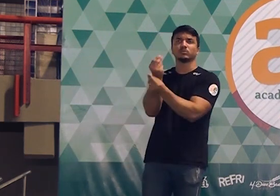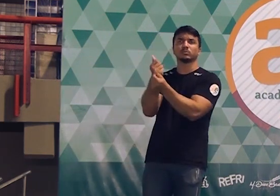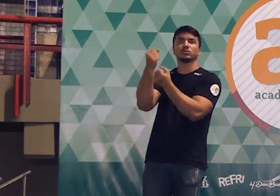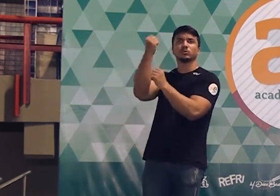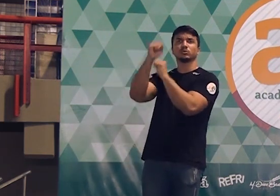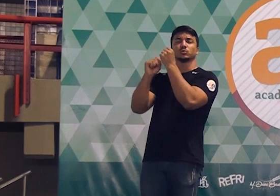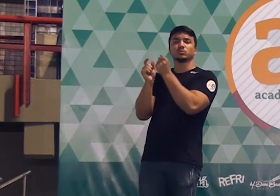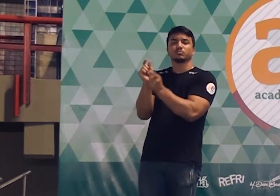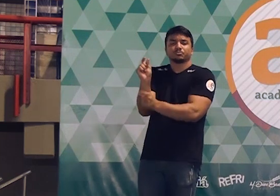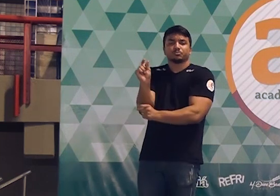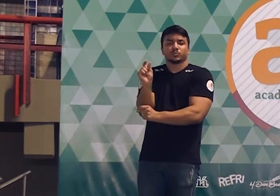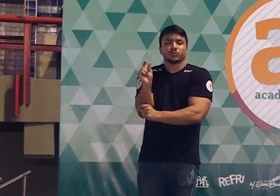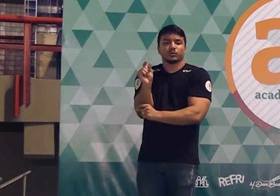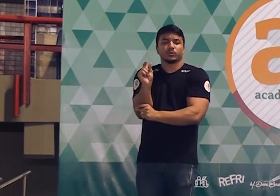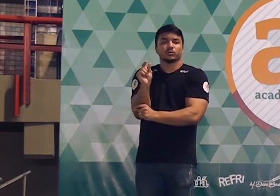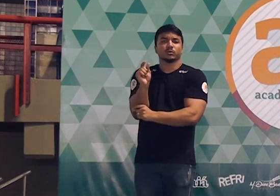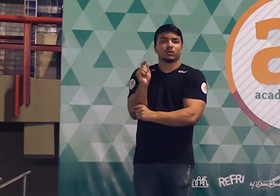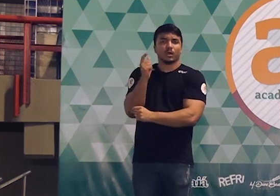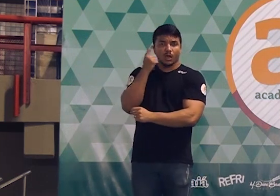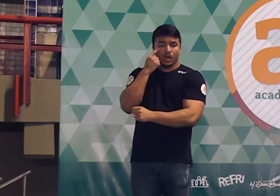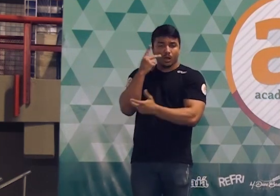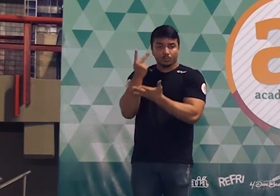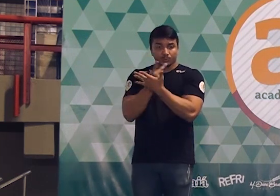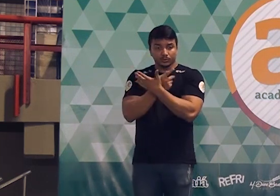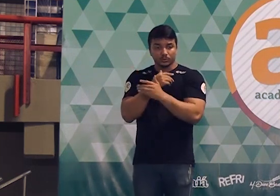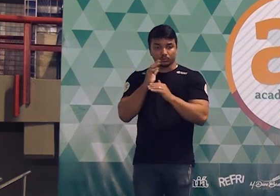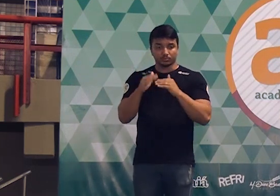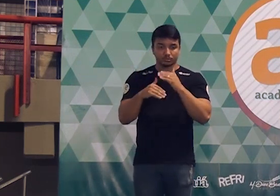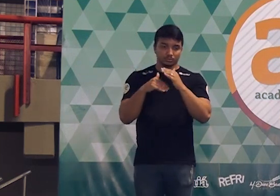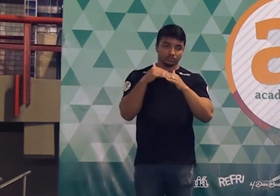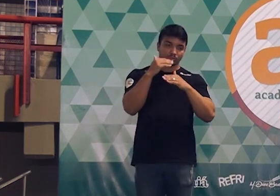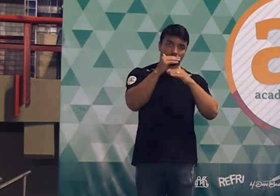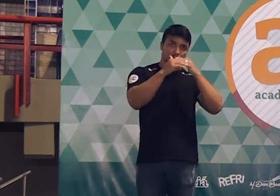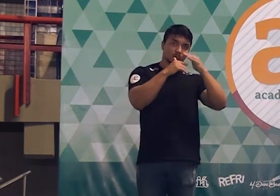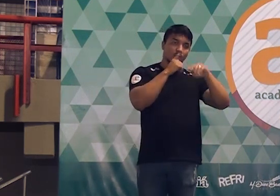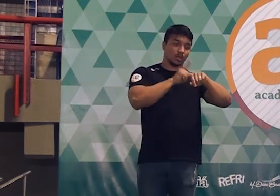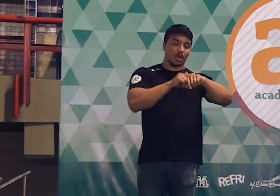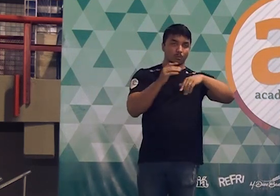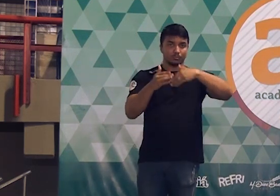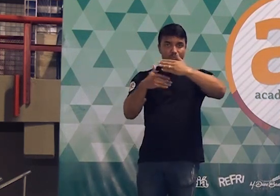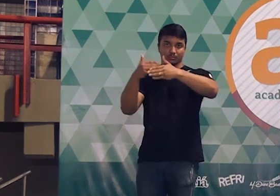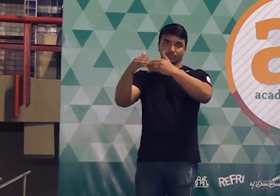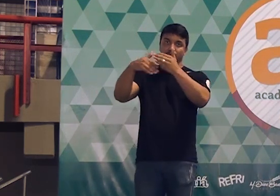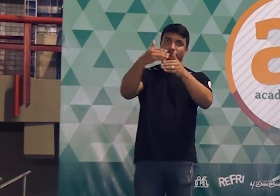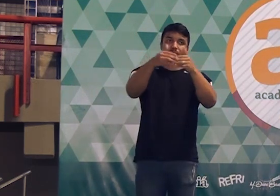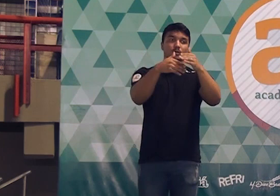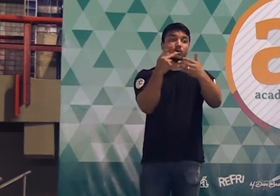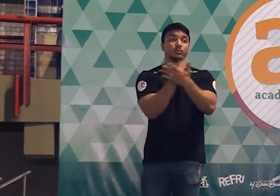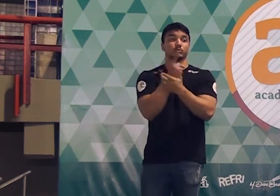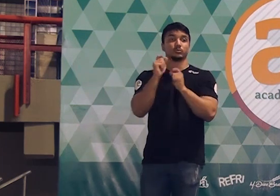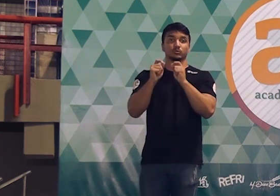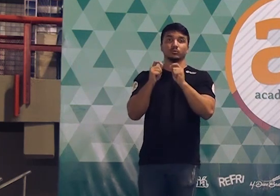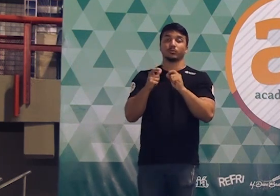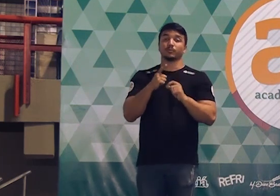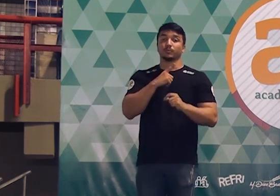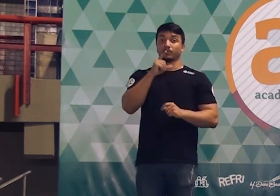indústria, praticamente. Mas aí, ó, o tempo passou. Foi o que aconteceu?